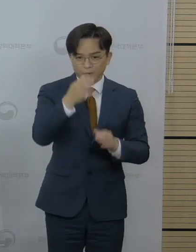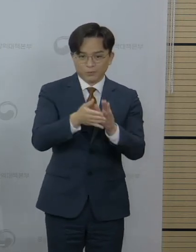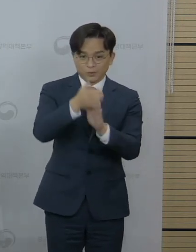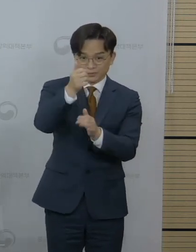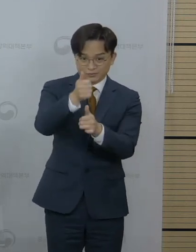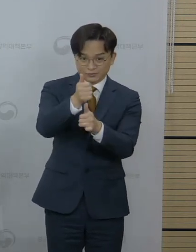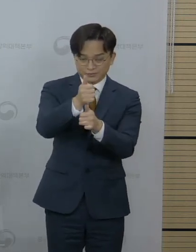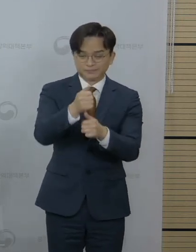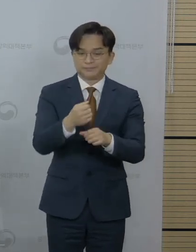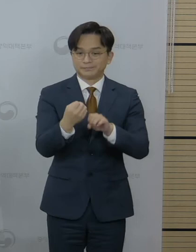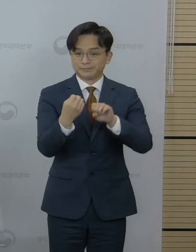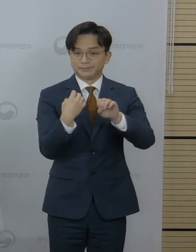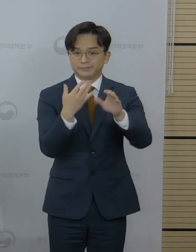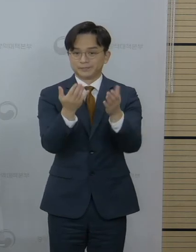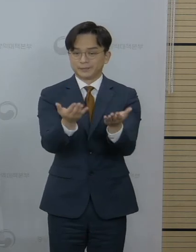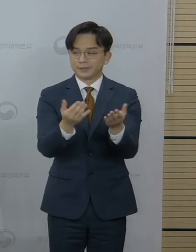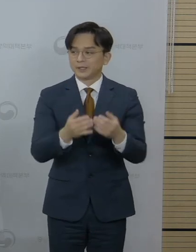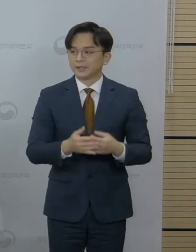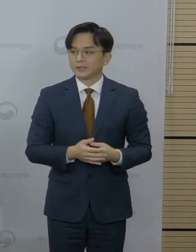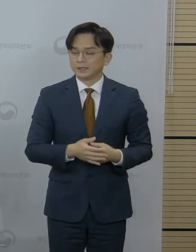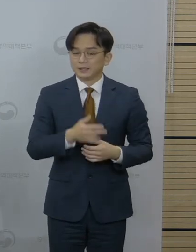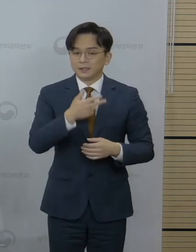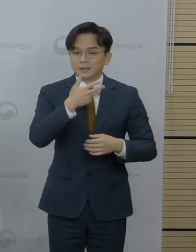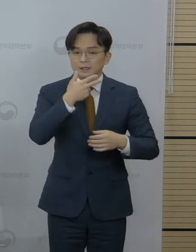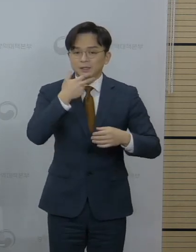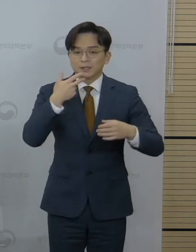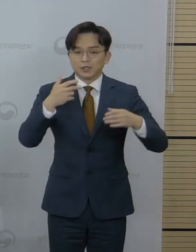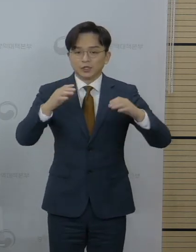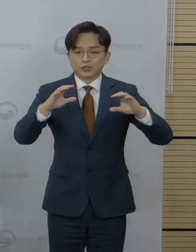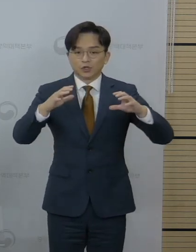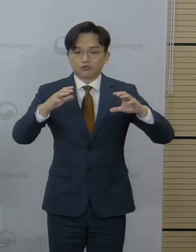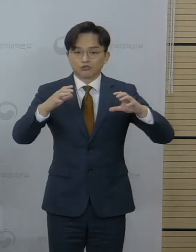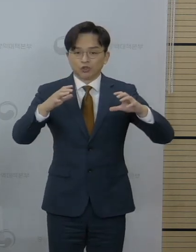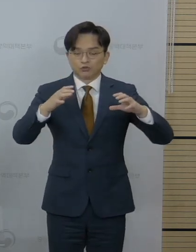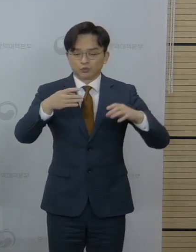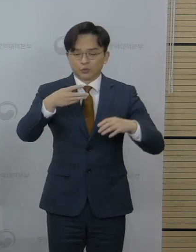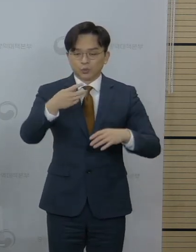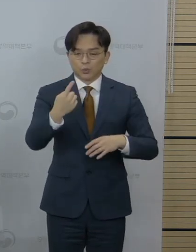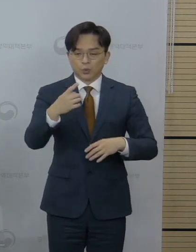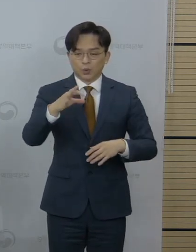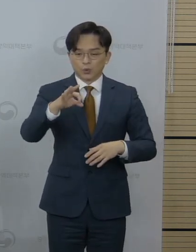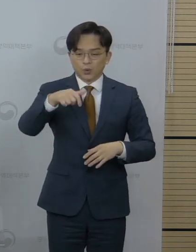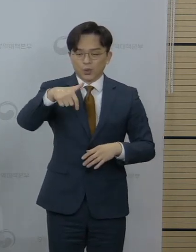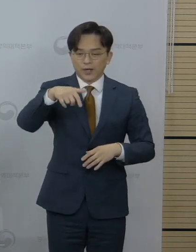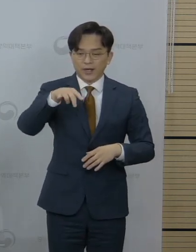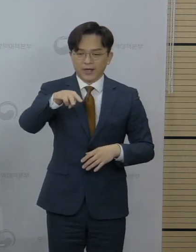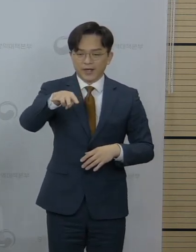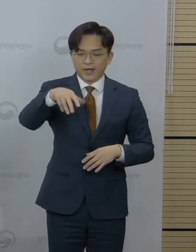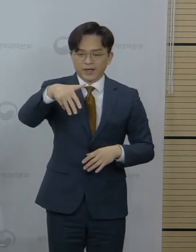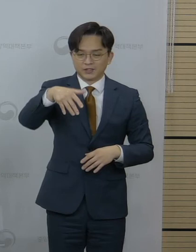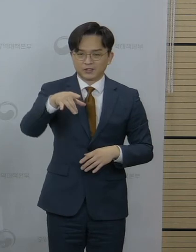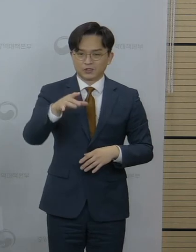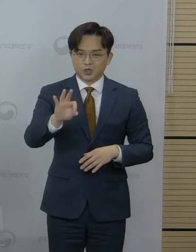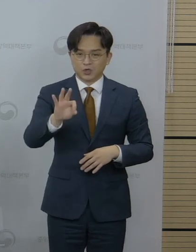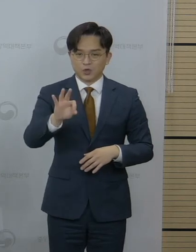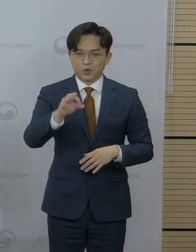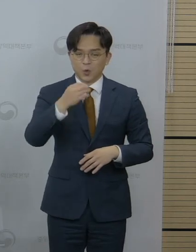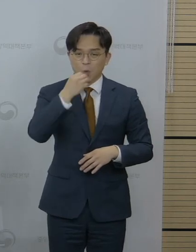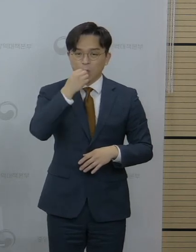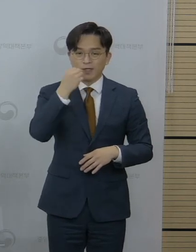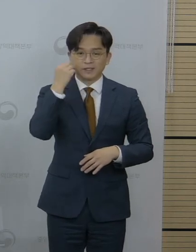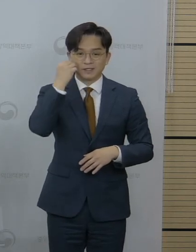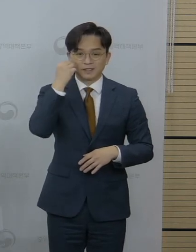보면 거기에 특정한 연령대별로 감염력에 대한 얘기가 따로